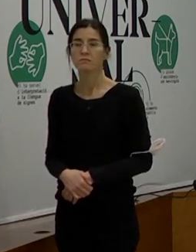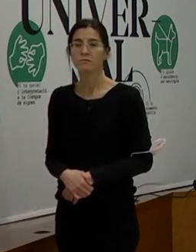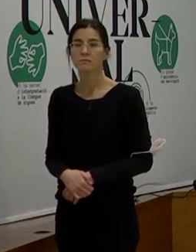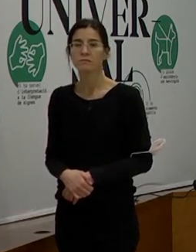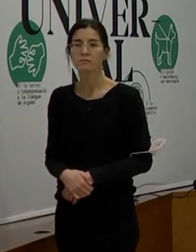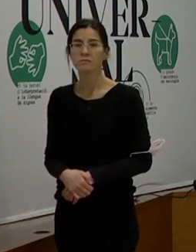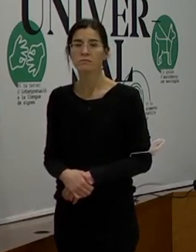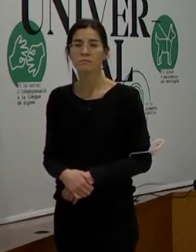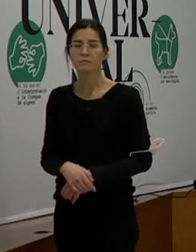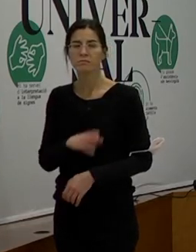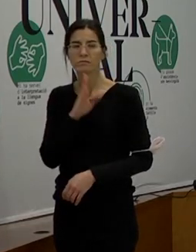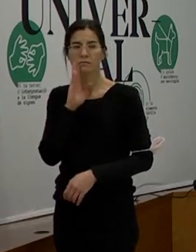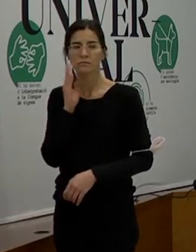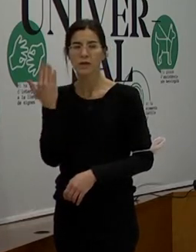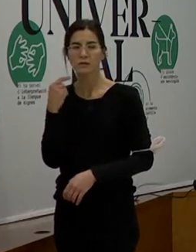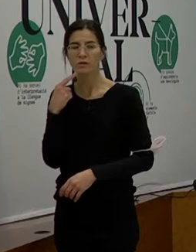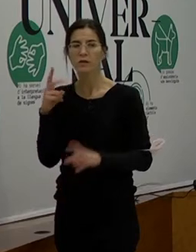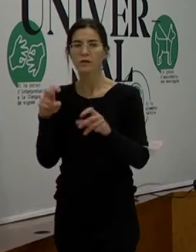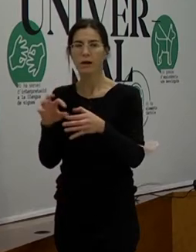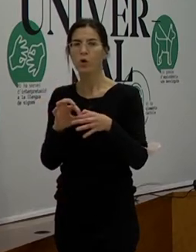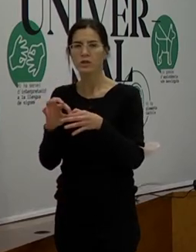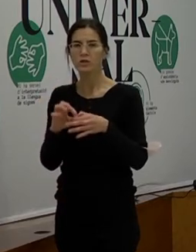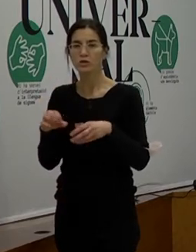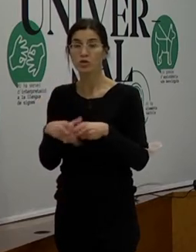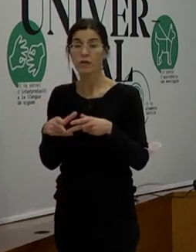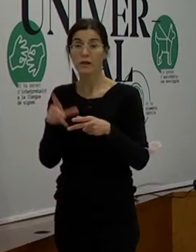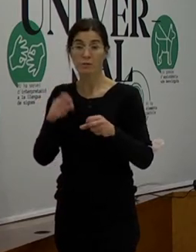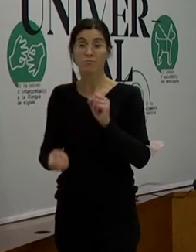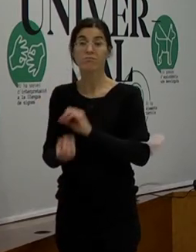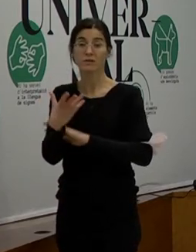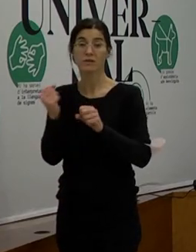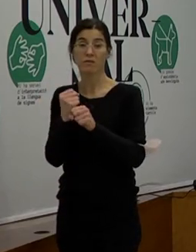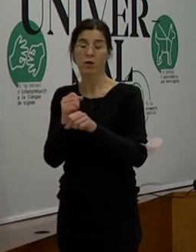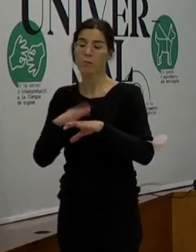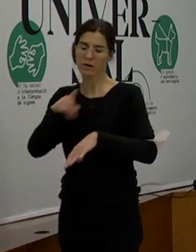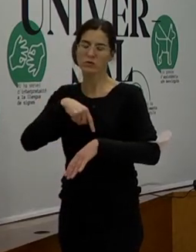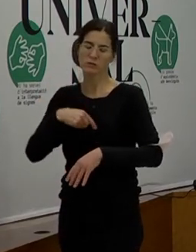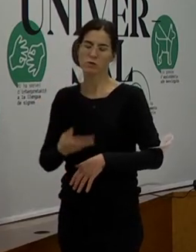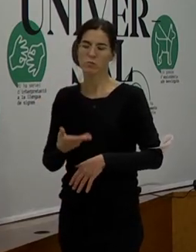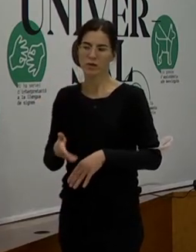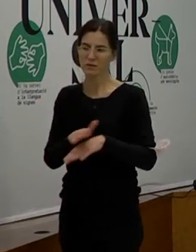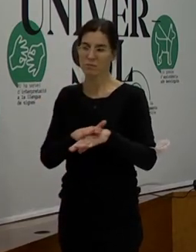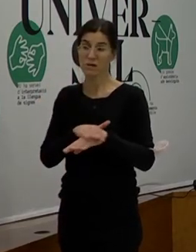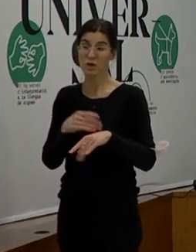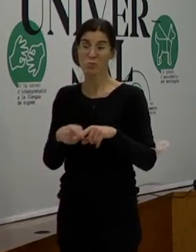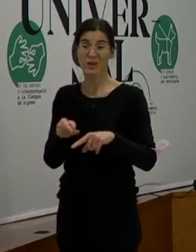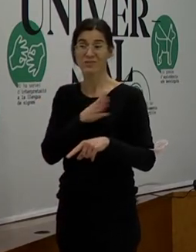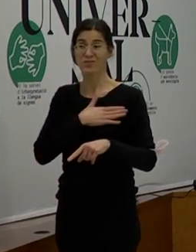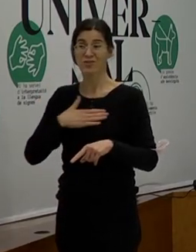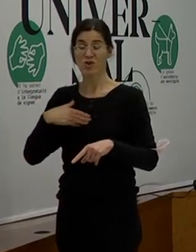Bueno, això ja ho he comentat abans, la cohesió social i el crear feina per nosaltres és bàsic. És bàsic perquè no